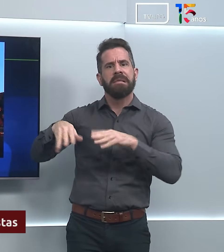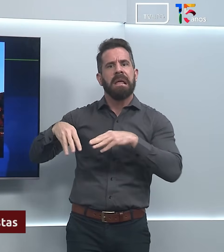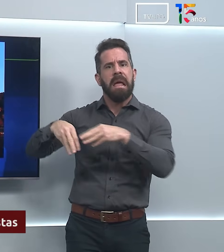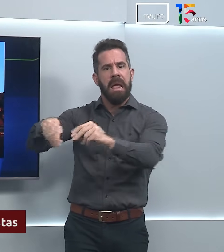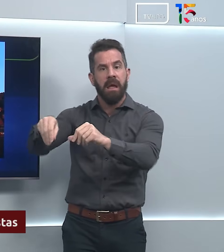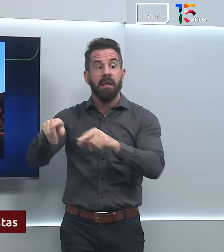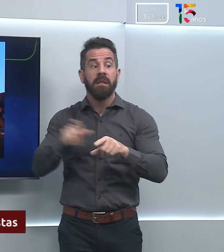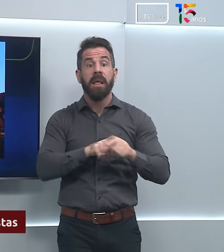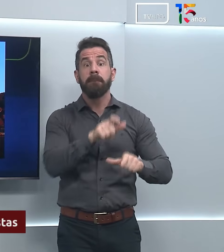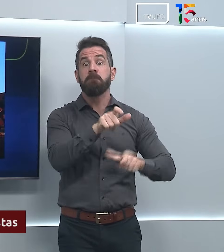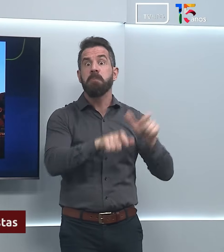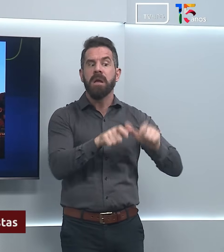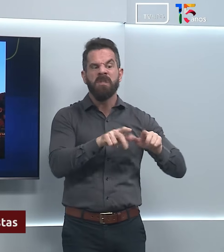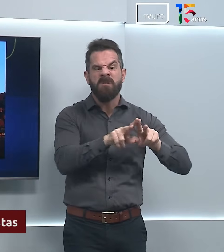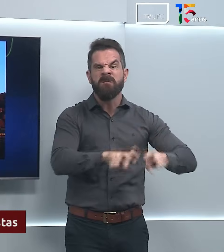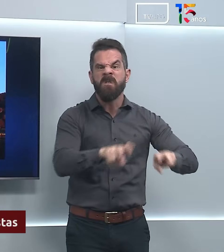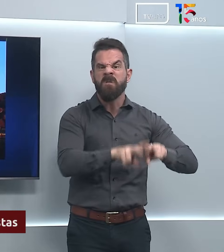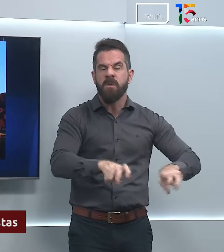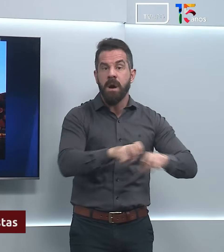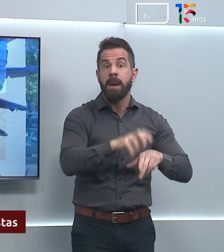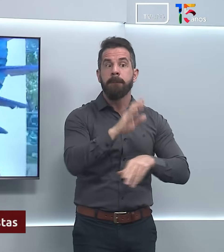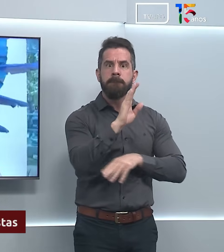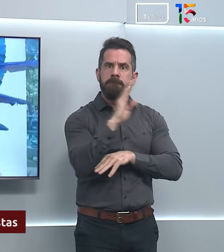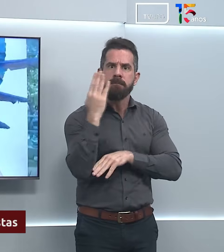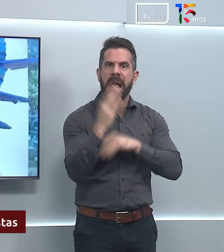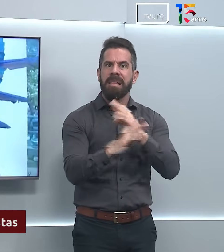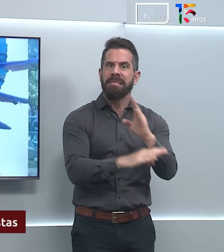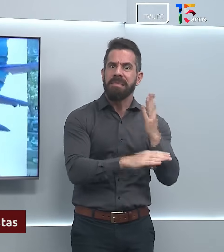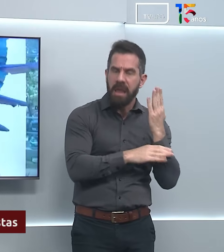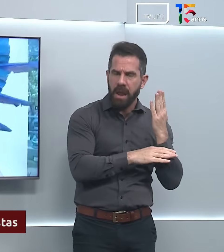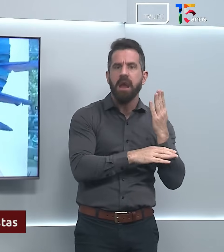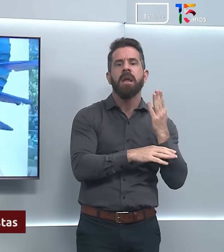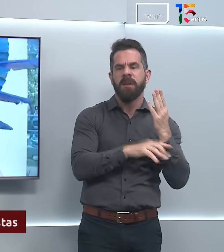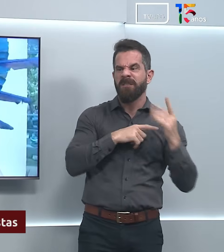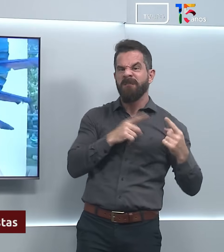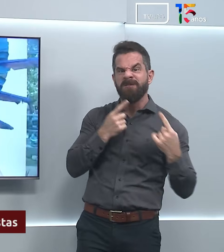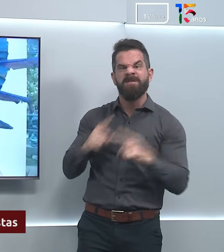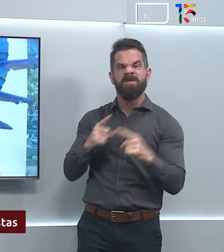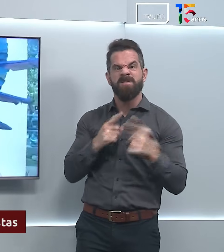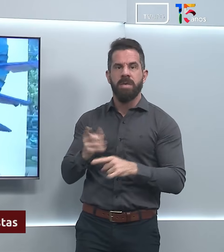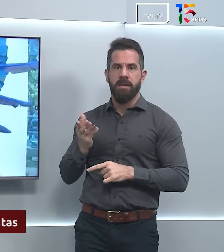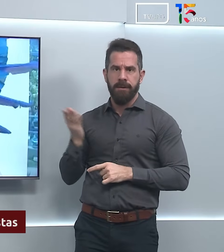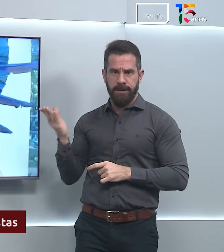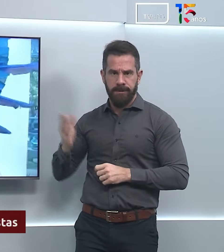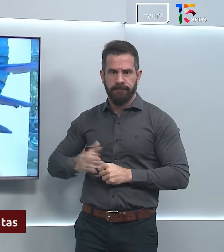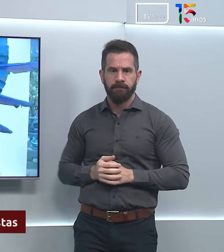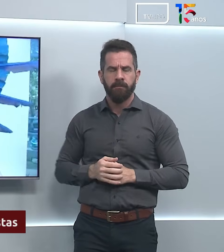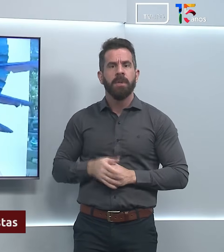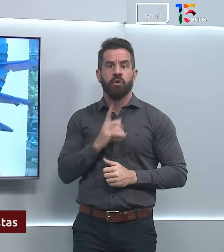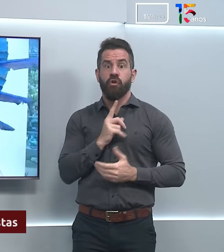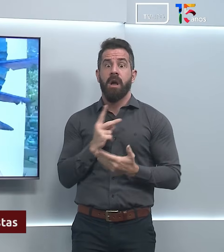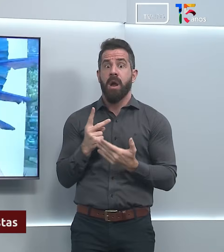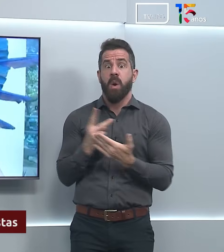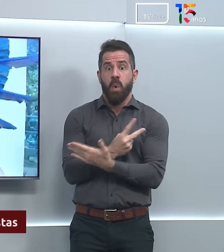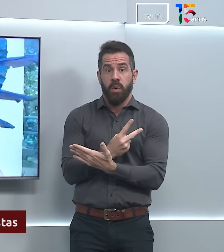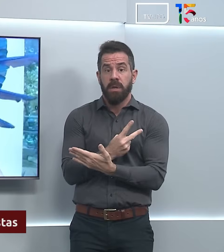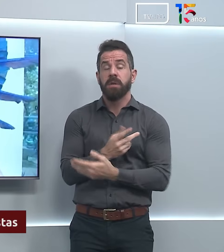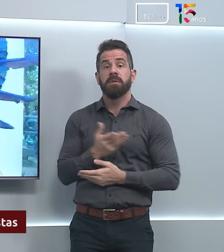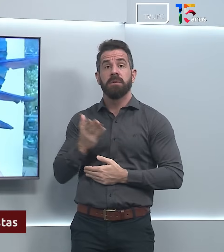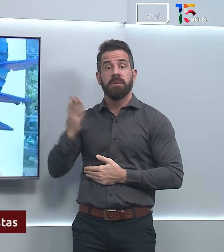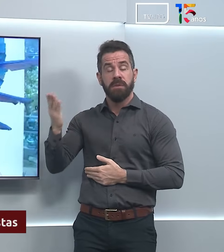por exploradores ilegais de madeira. Teve uma vez que eu recebi uma ameaça através